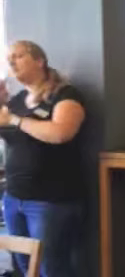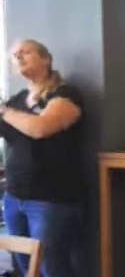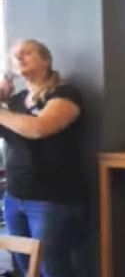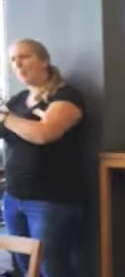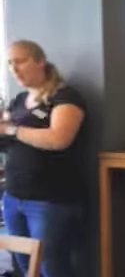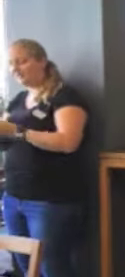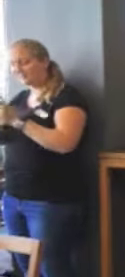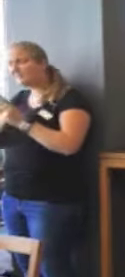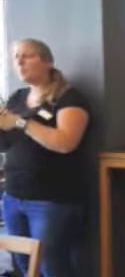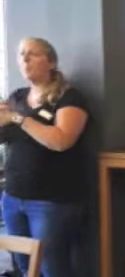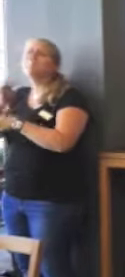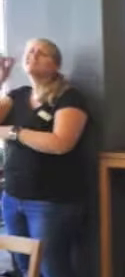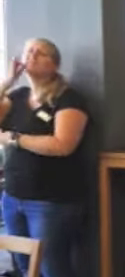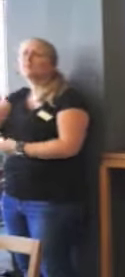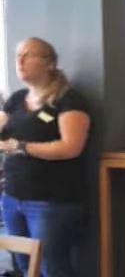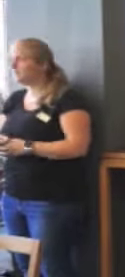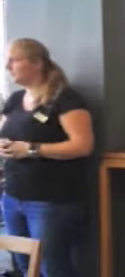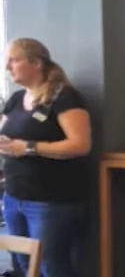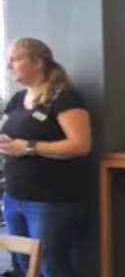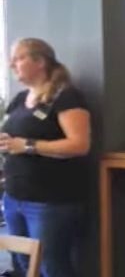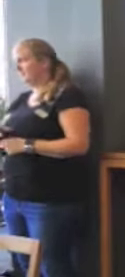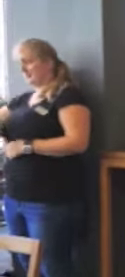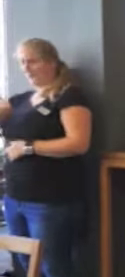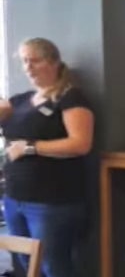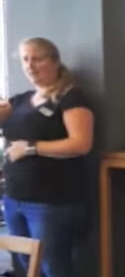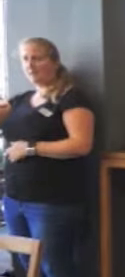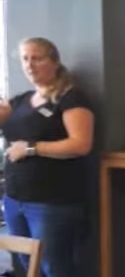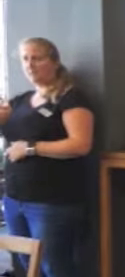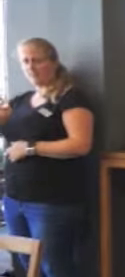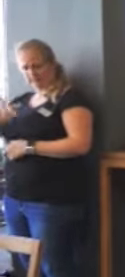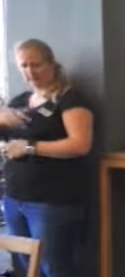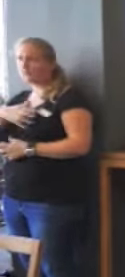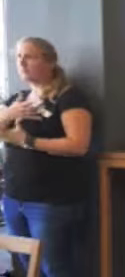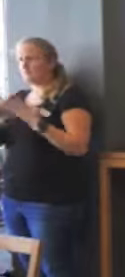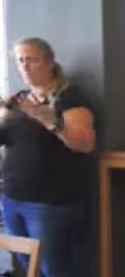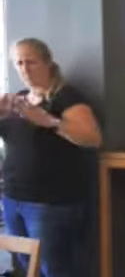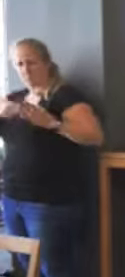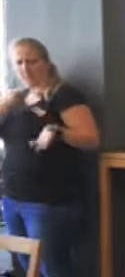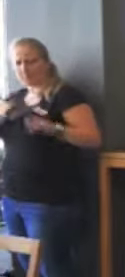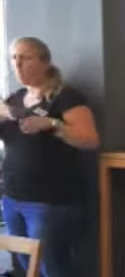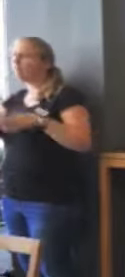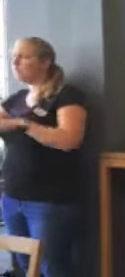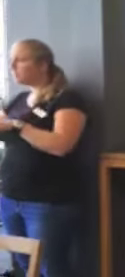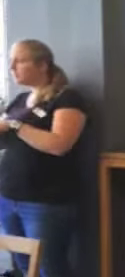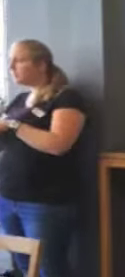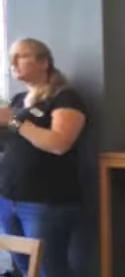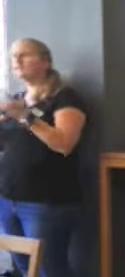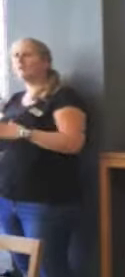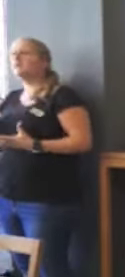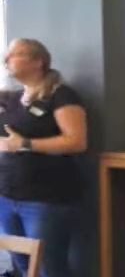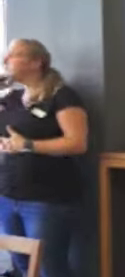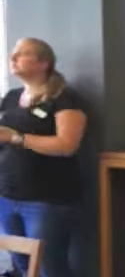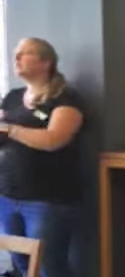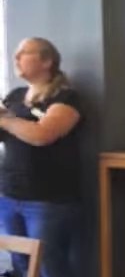är kompetensfrågan. I en region som har stängt ner massor med gruvor finns idag inte